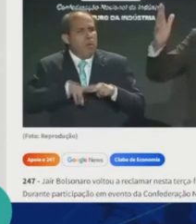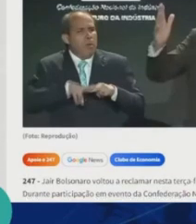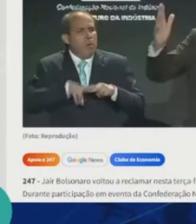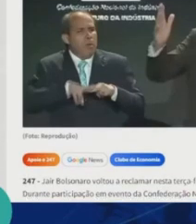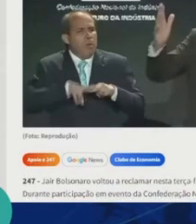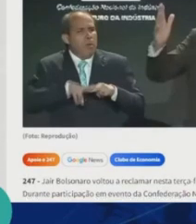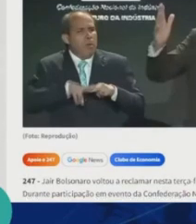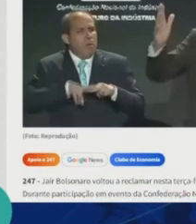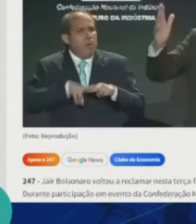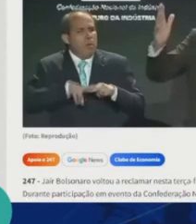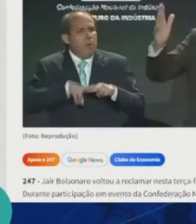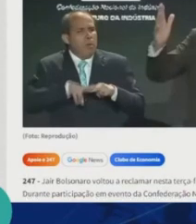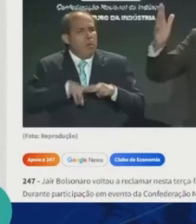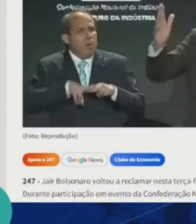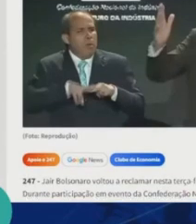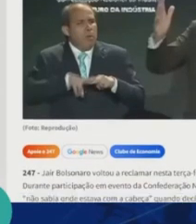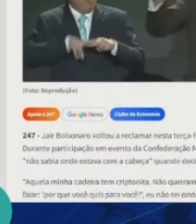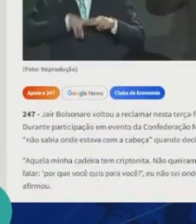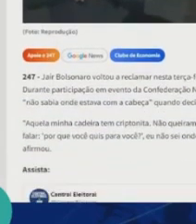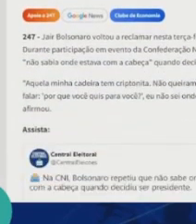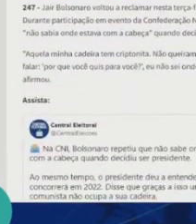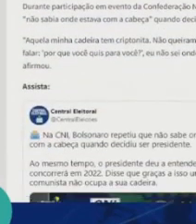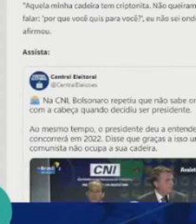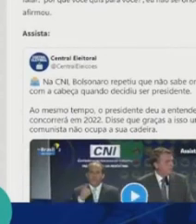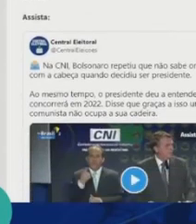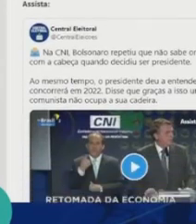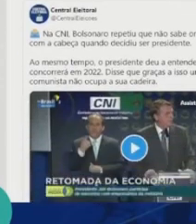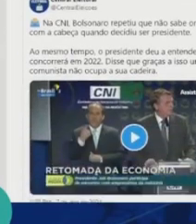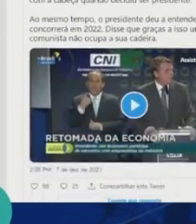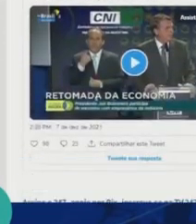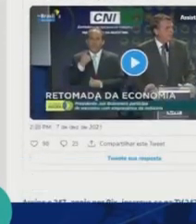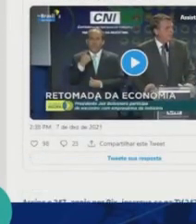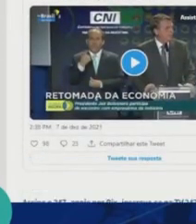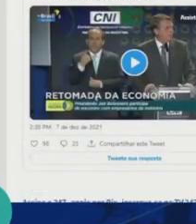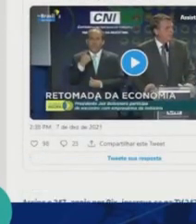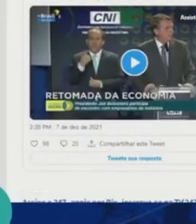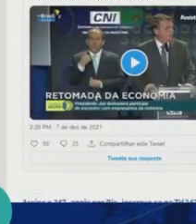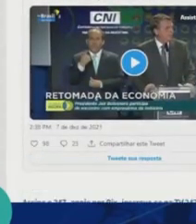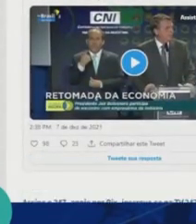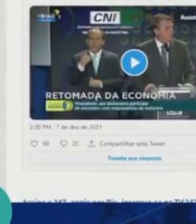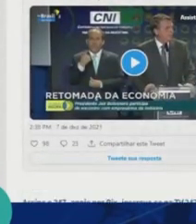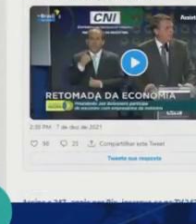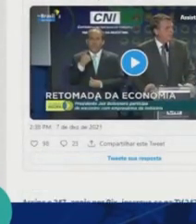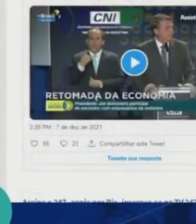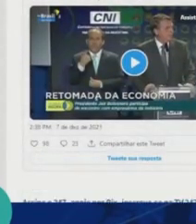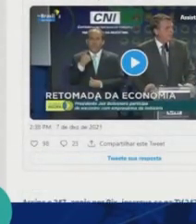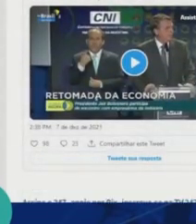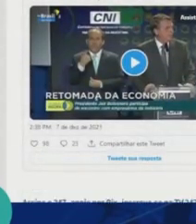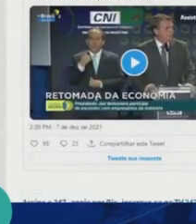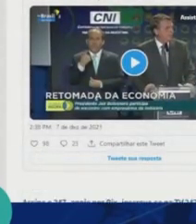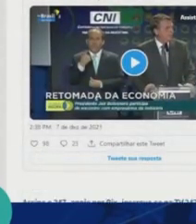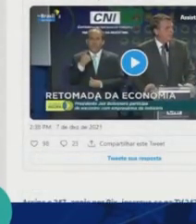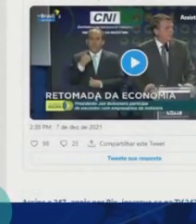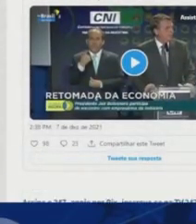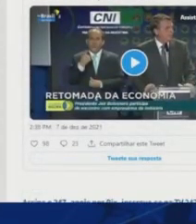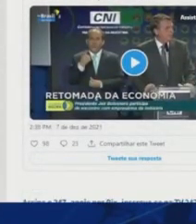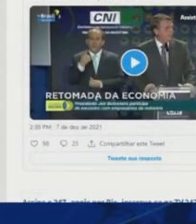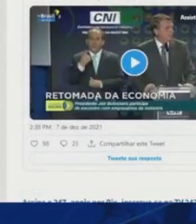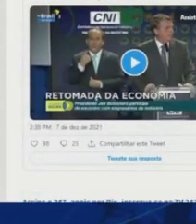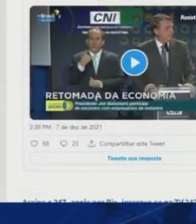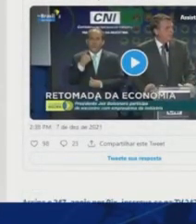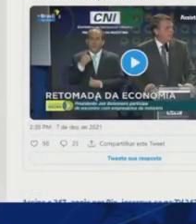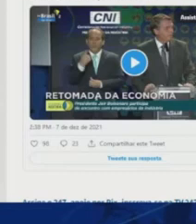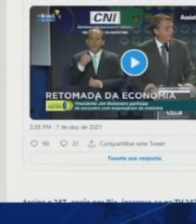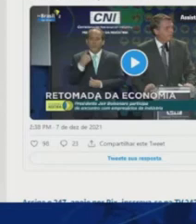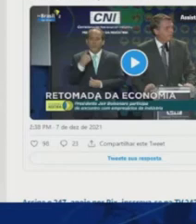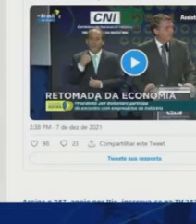essa possibilidade fique à vontade eu vou até colocar aqui na tela vai rodar tá aqui no aí fiel uma